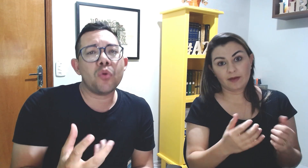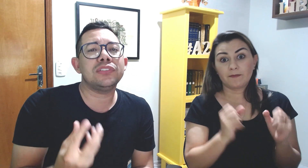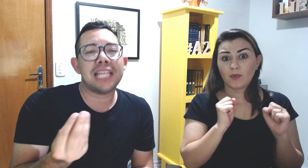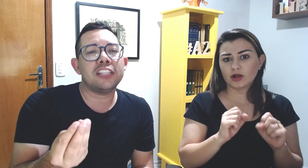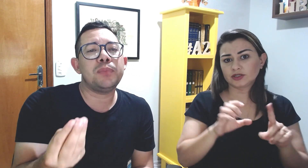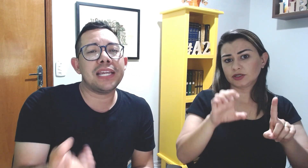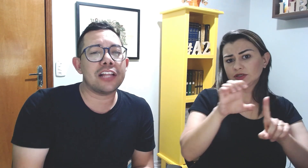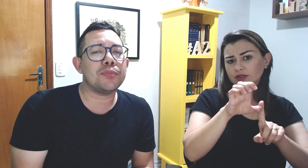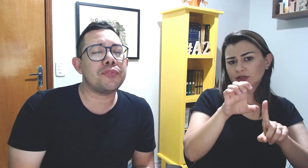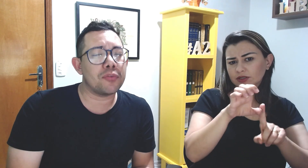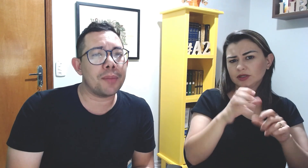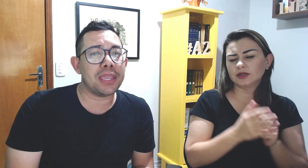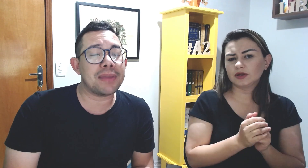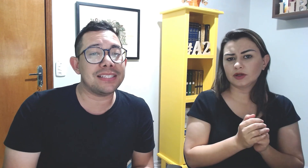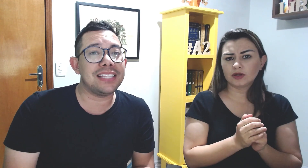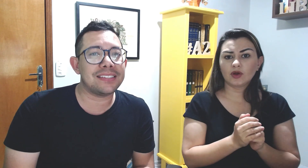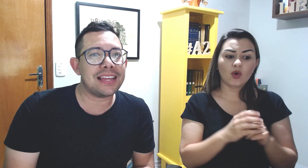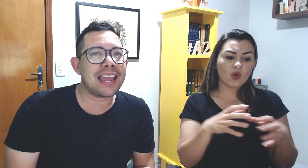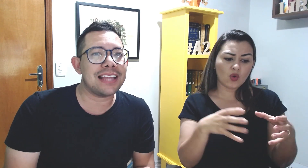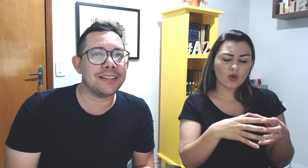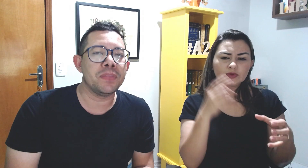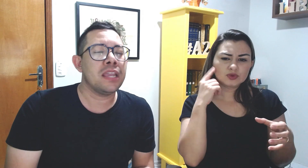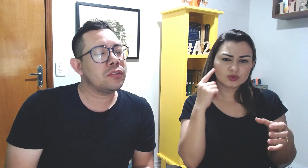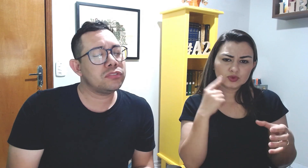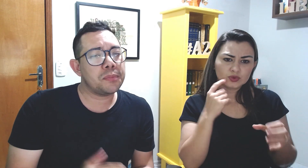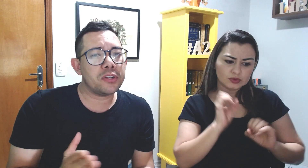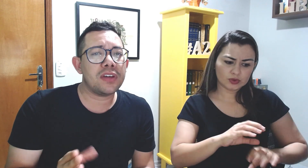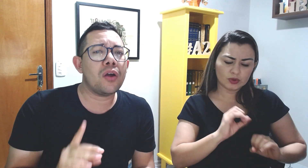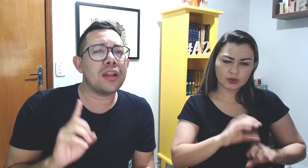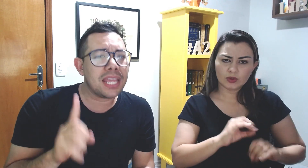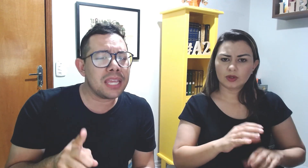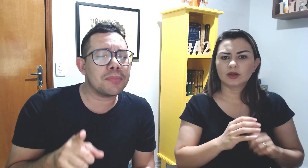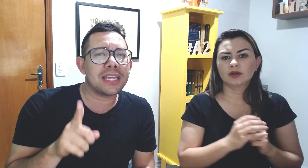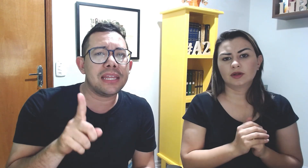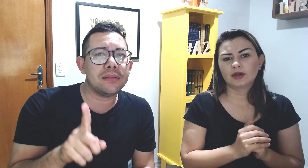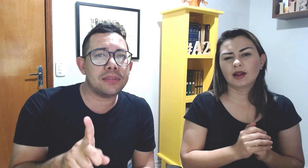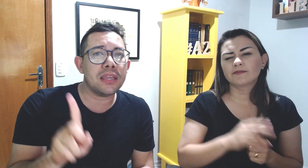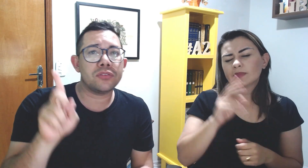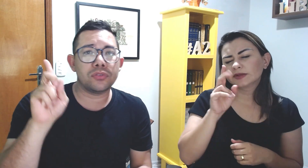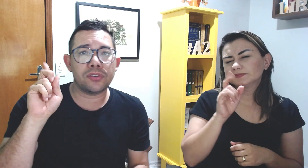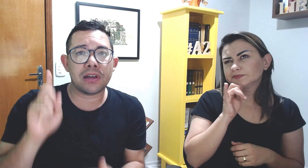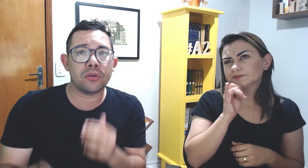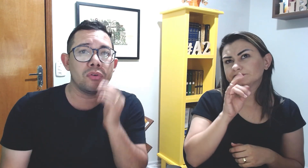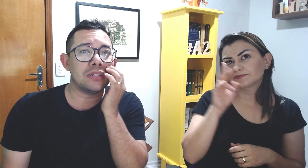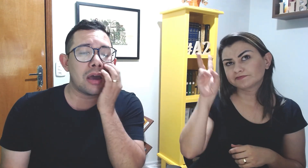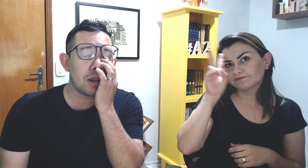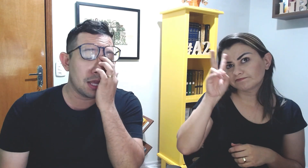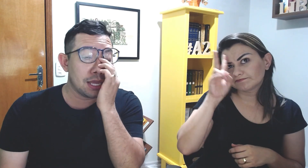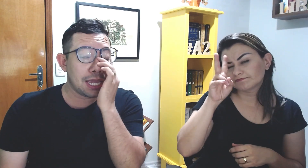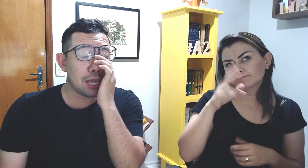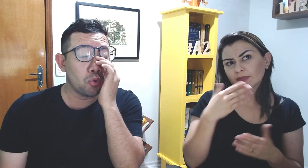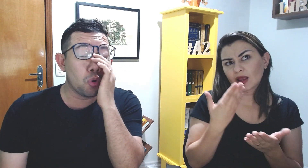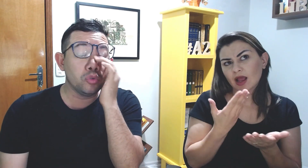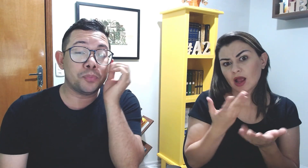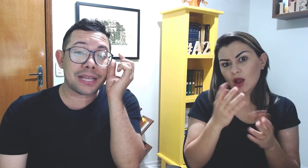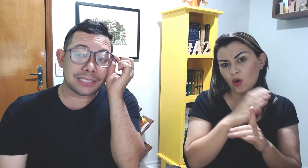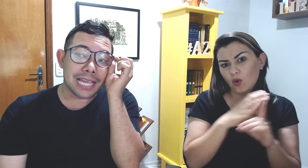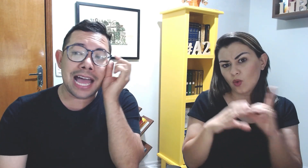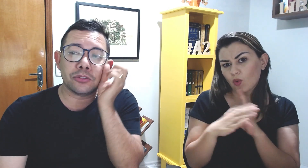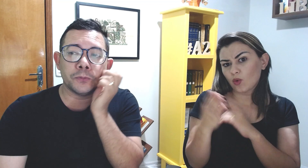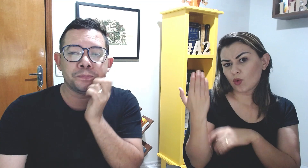você consegue explicar de uma forma bem mais detalhada. Então você pode falar, ó, lembra aquele texto que falou na aula, no